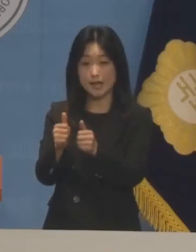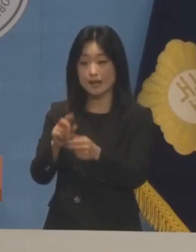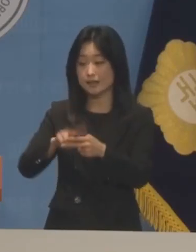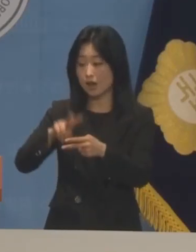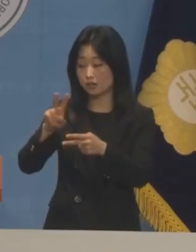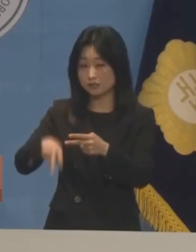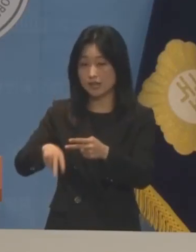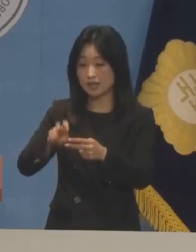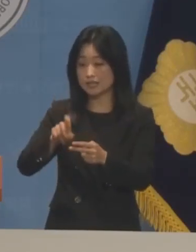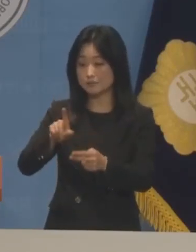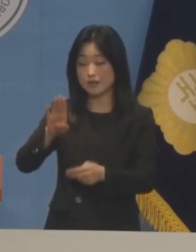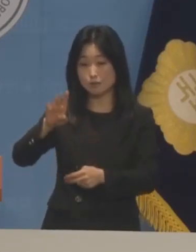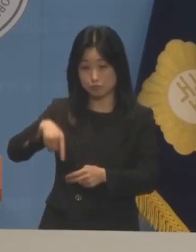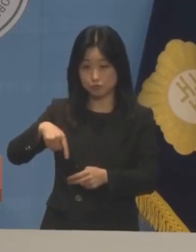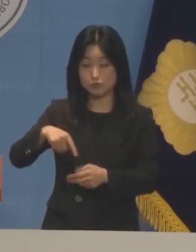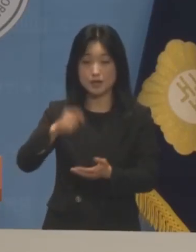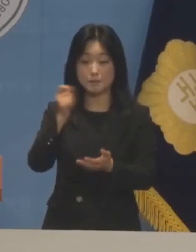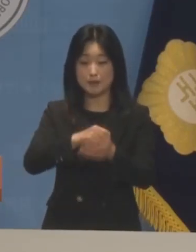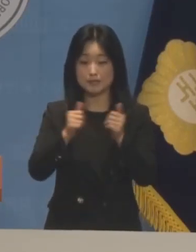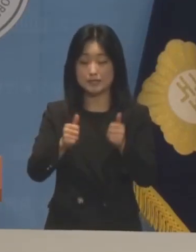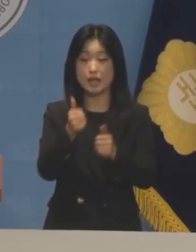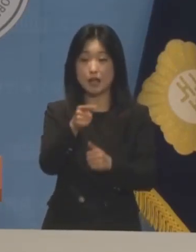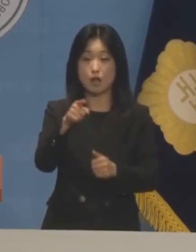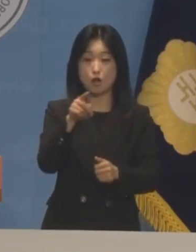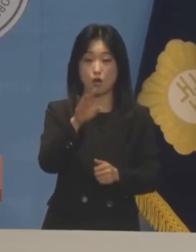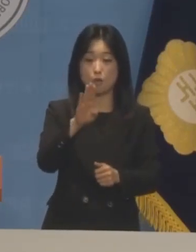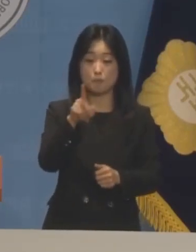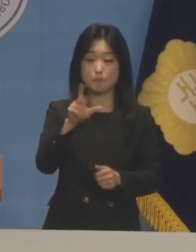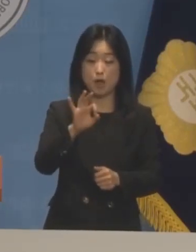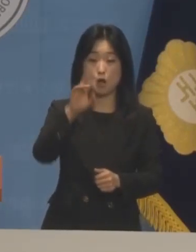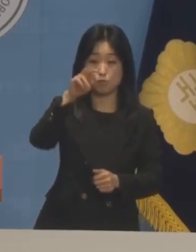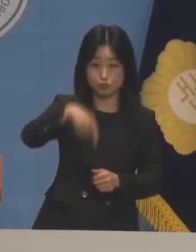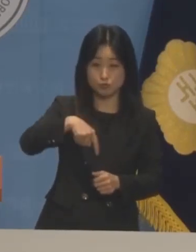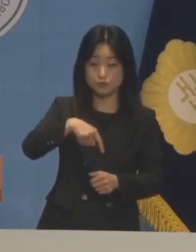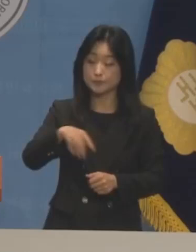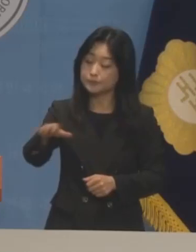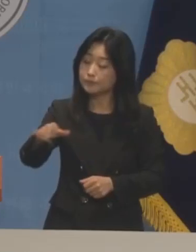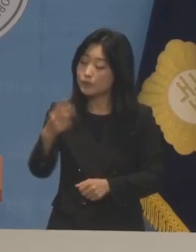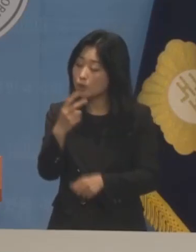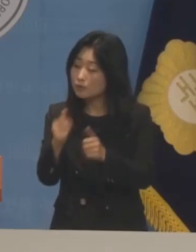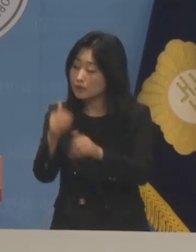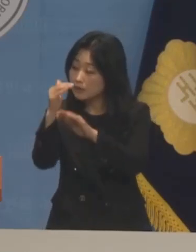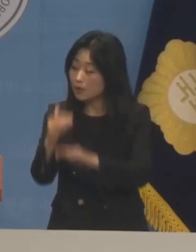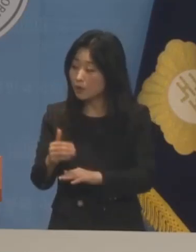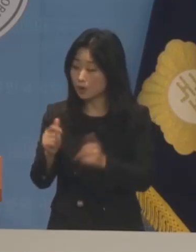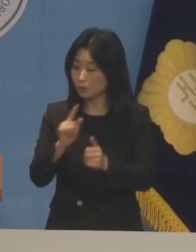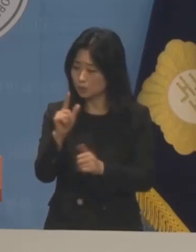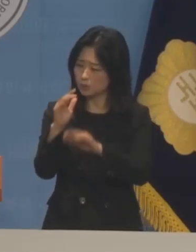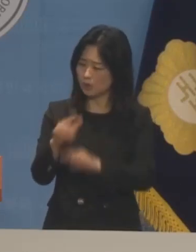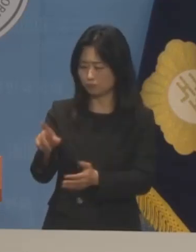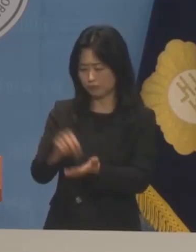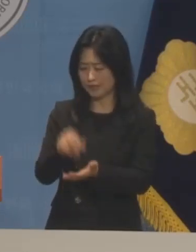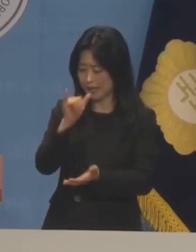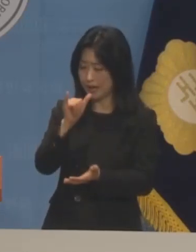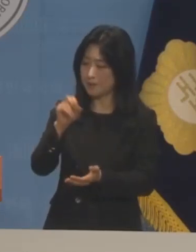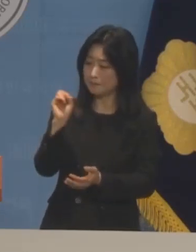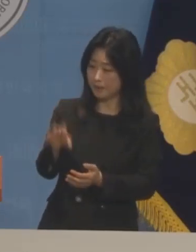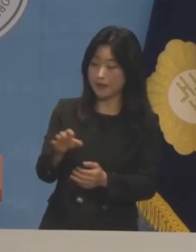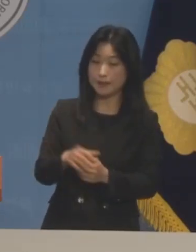형사 21부 재판장 허경무는 여러 번에 걸쳐 검찰 측에 공소장 내용과 관련한 지적을 했고